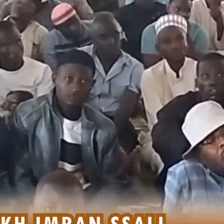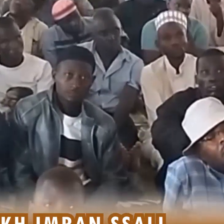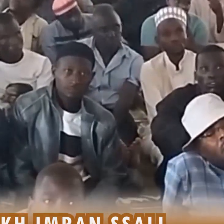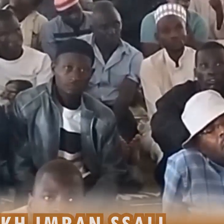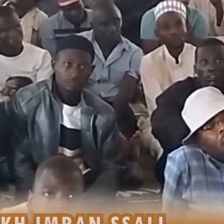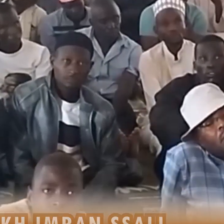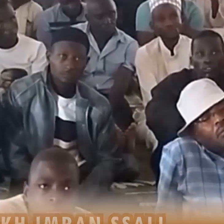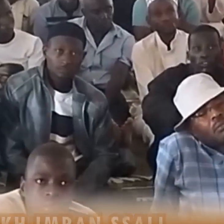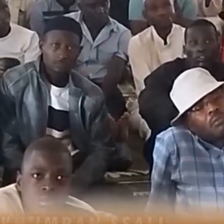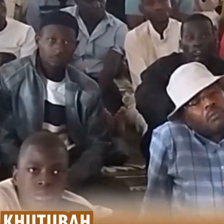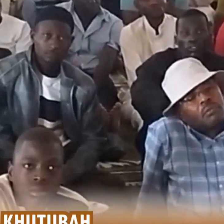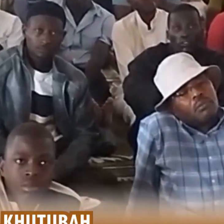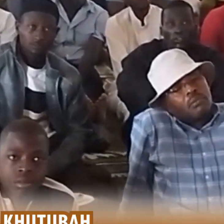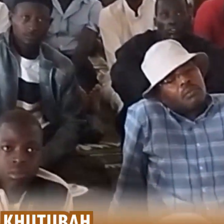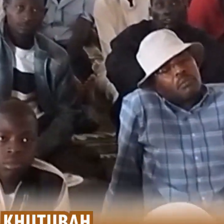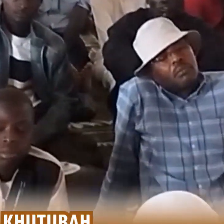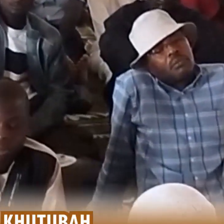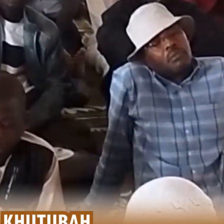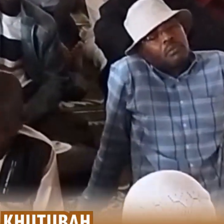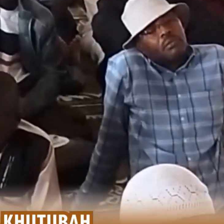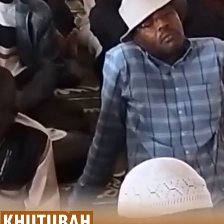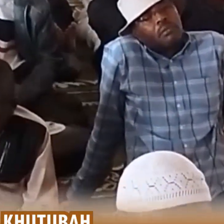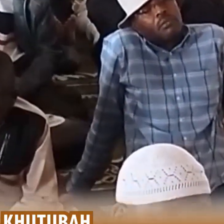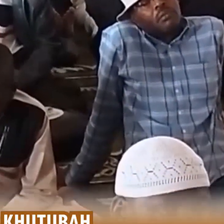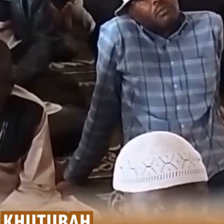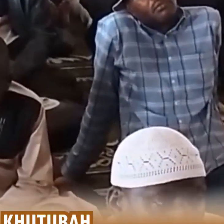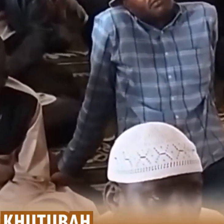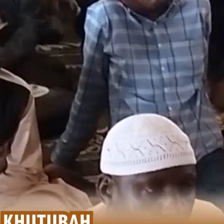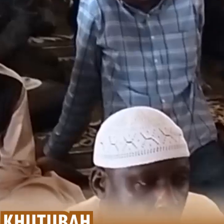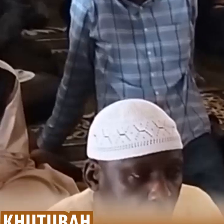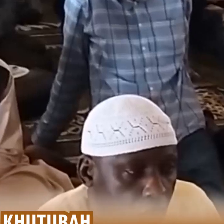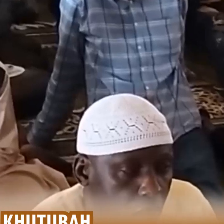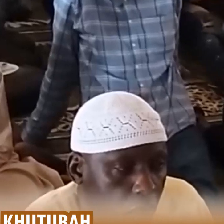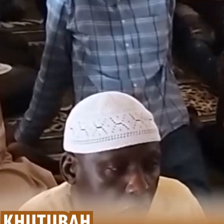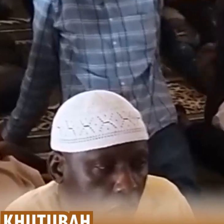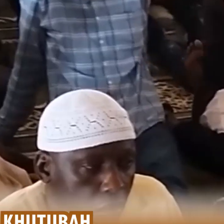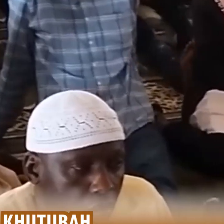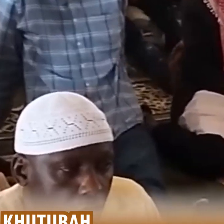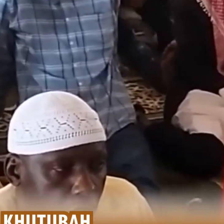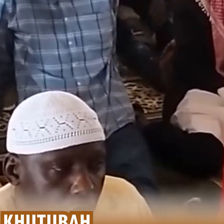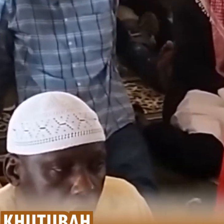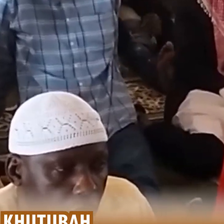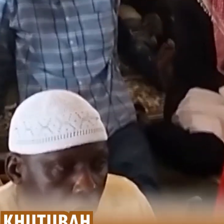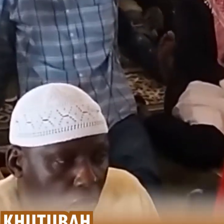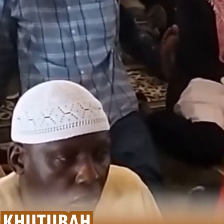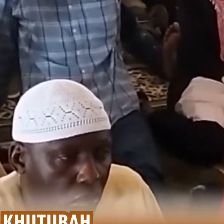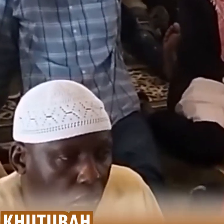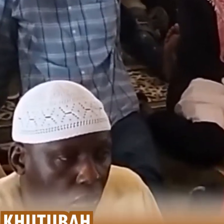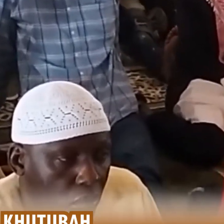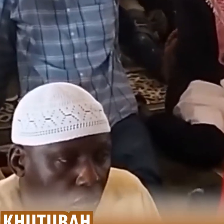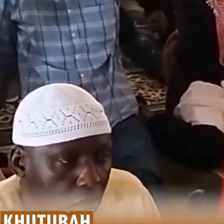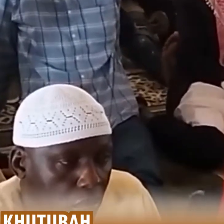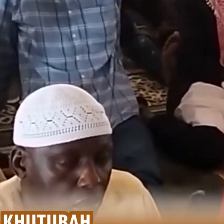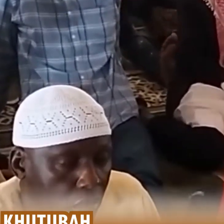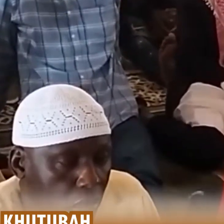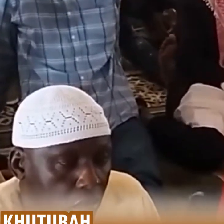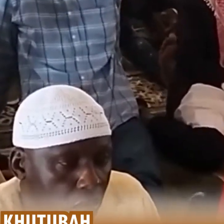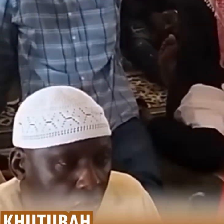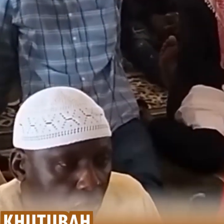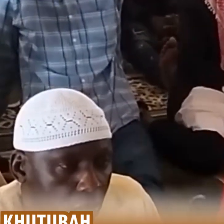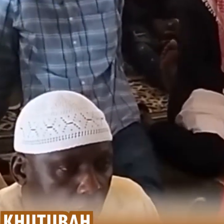فاستغفروه إنه غفور رحيم الحمد لله رب العالمين والصلاة والسلام على أشرف الأنبياء